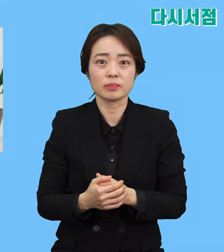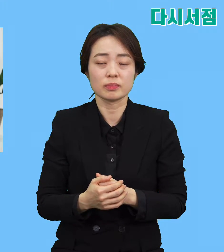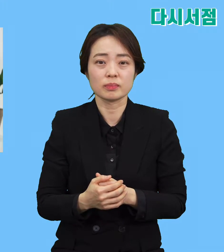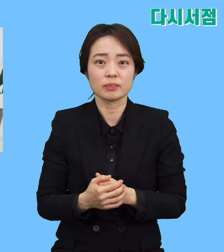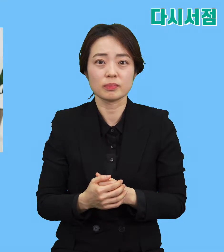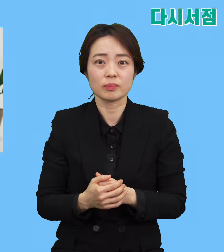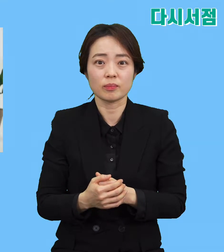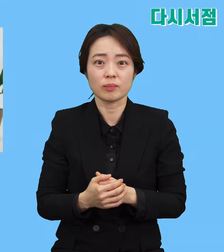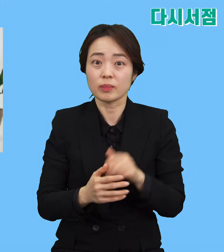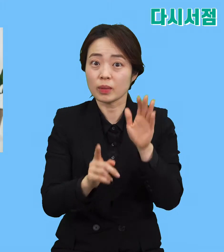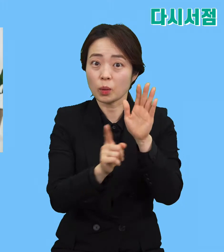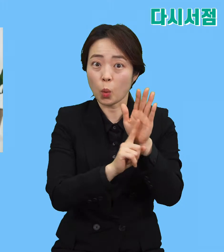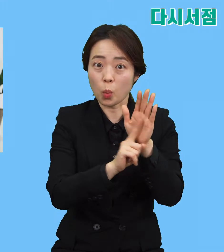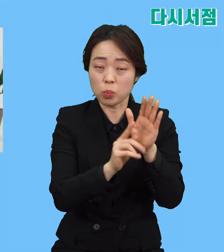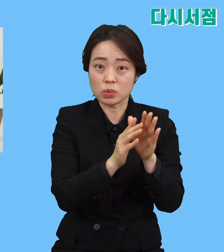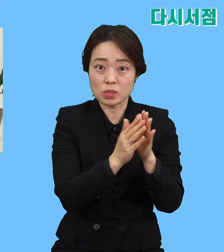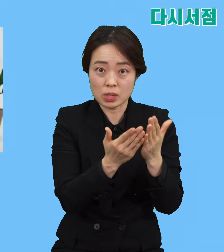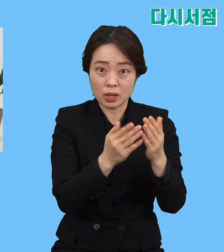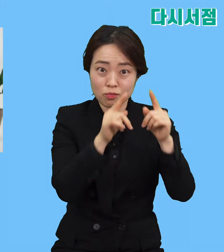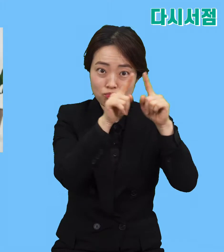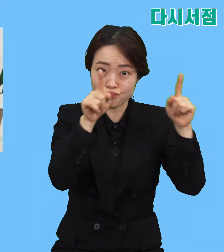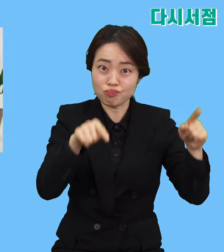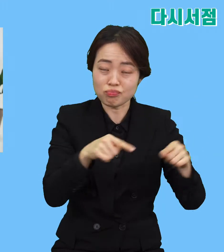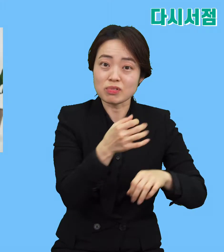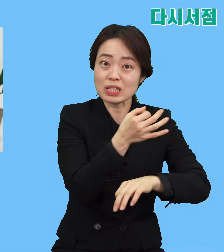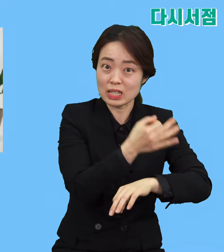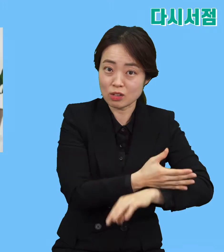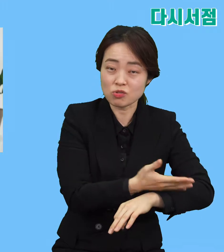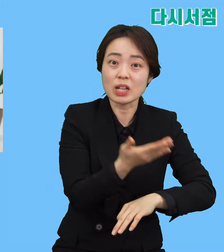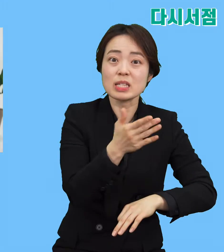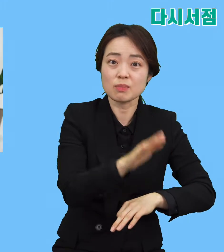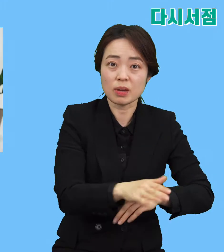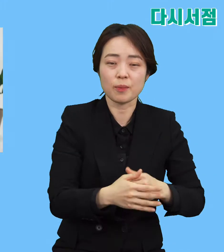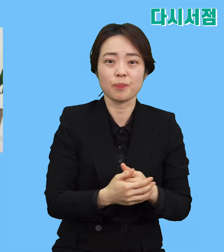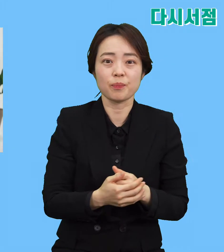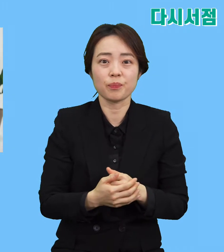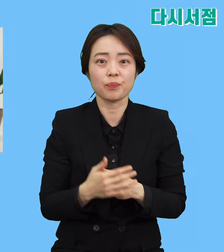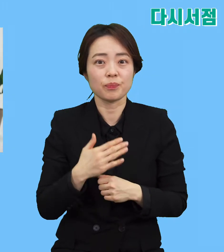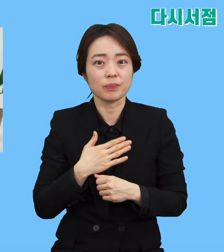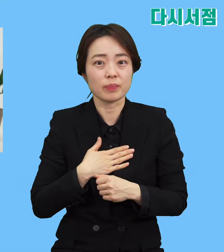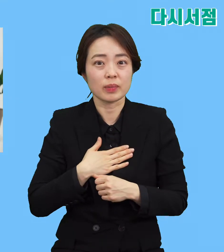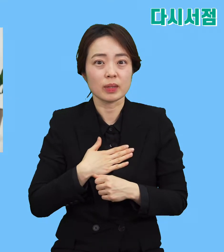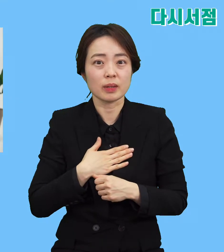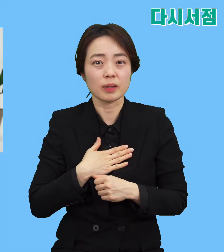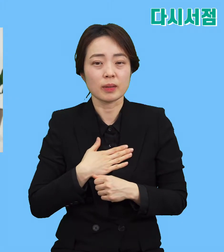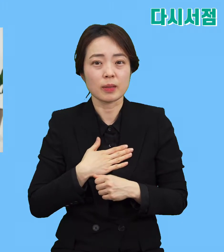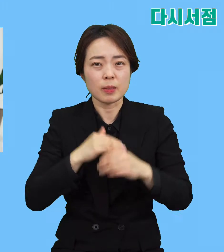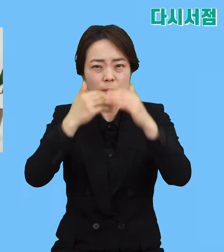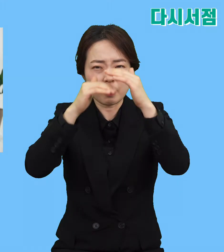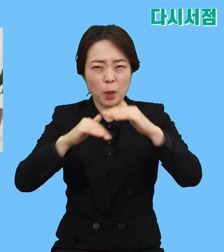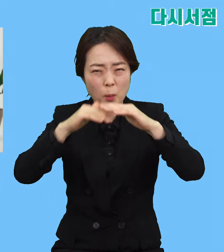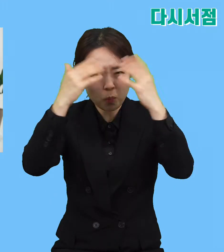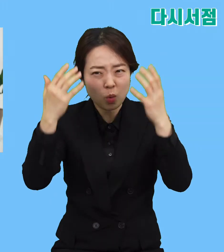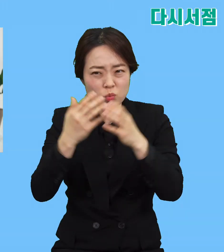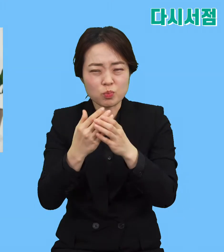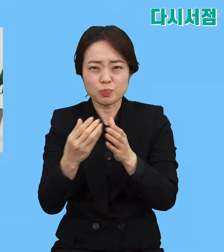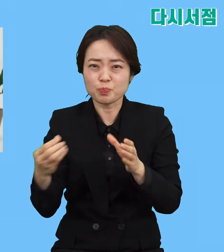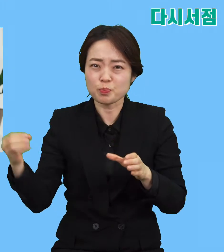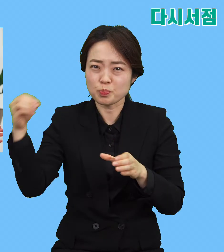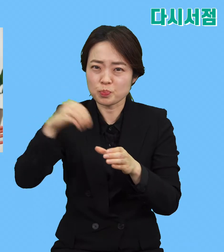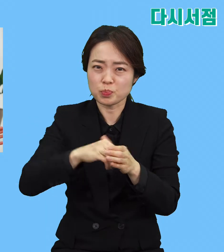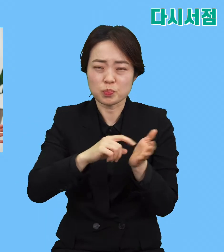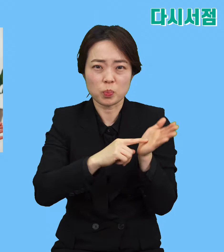리플릿 형태는 사실 되게 단순한 건데, 저희가 좀 더 긴 호흡의 글을 담기에는